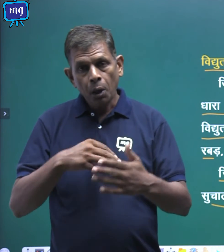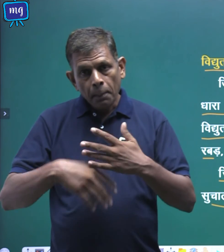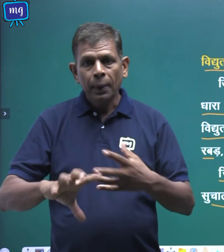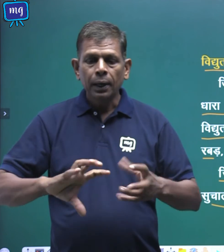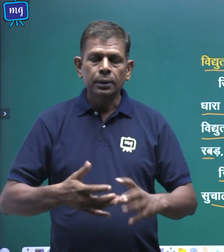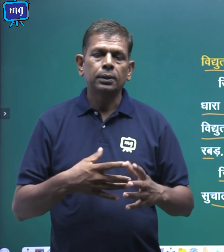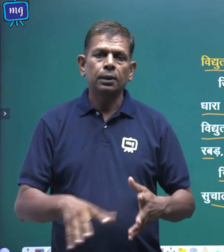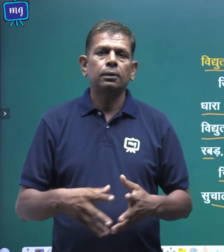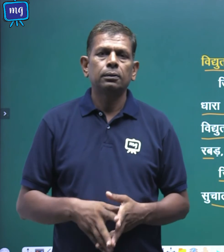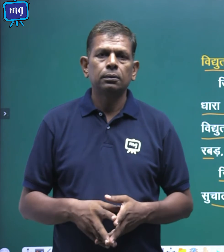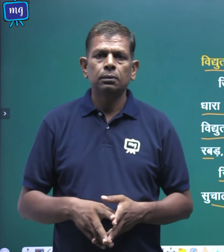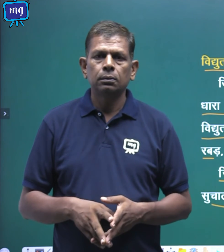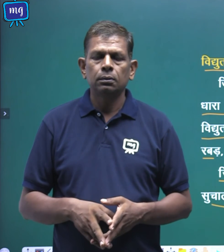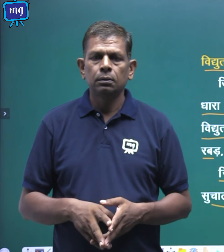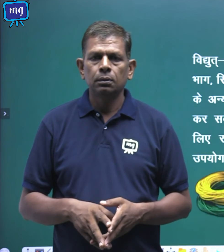बनाए जाते हैं।